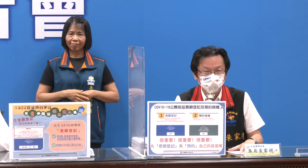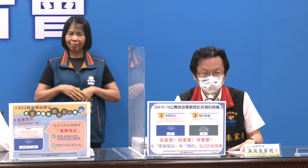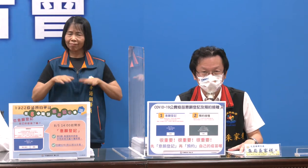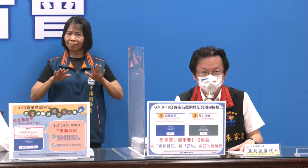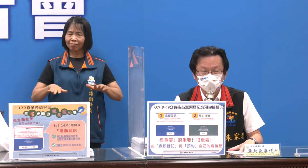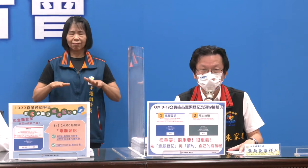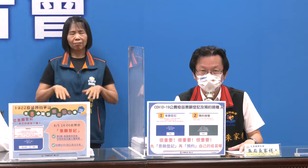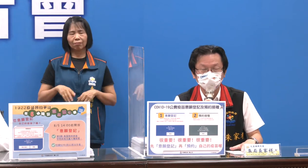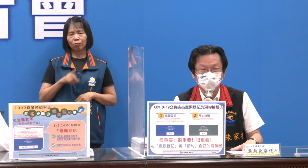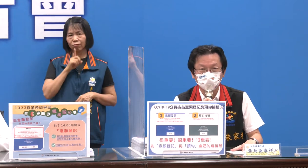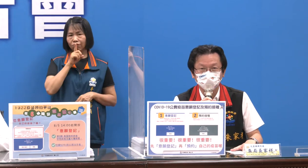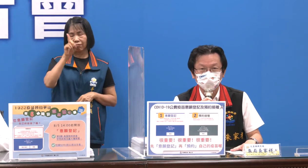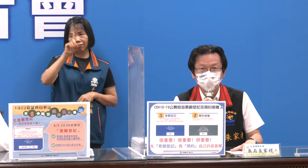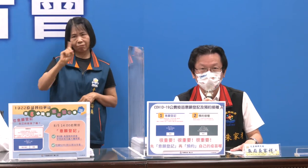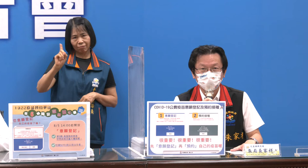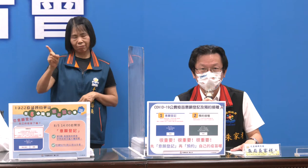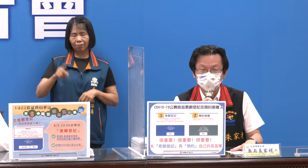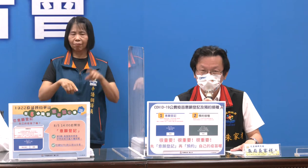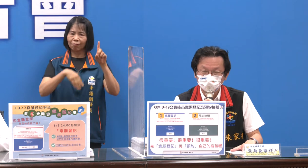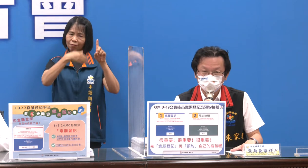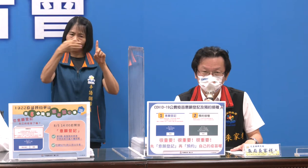途径只有一个，